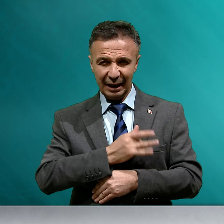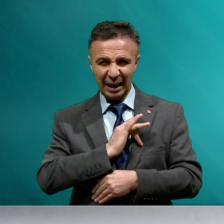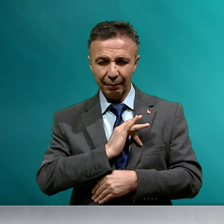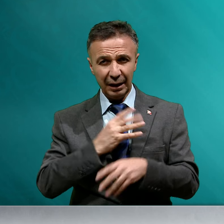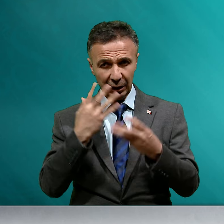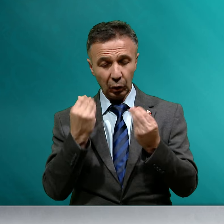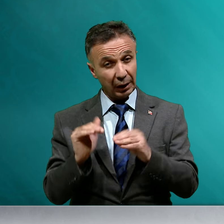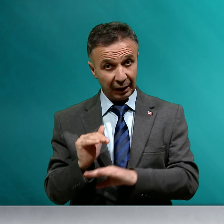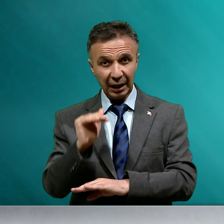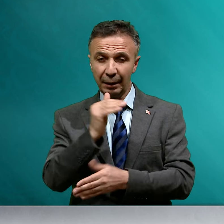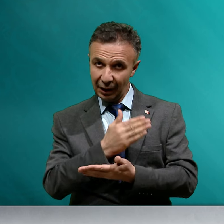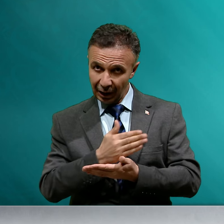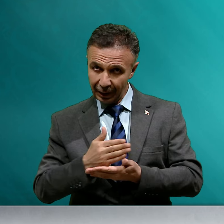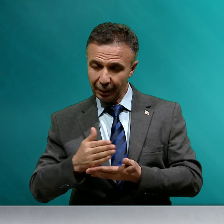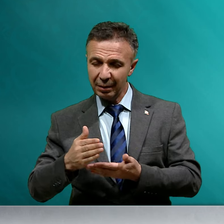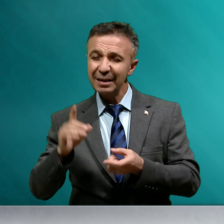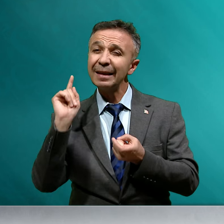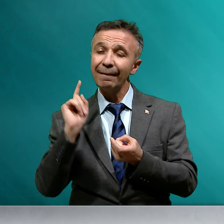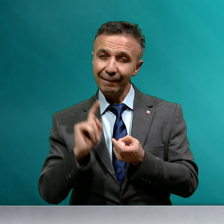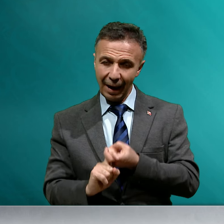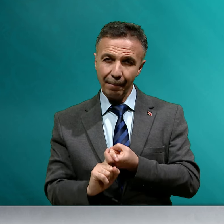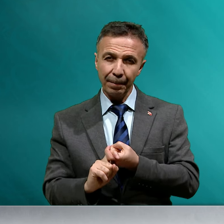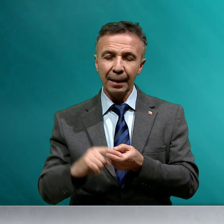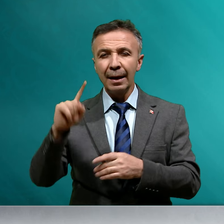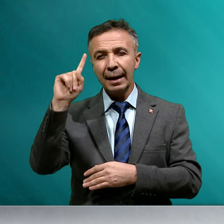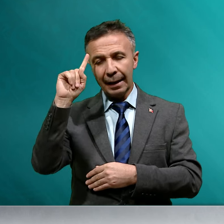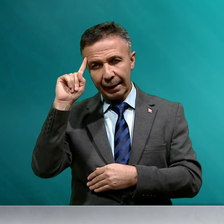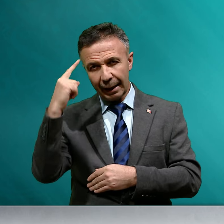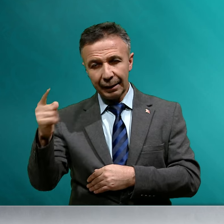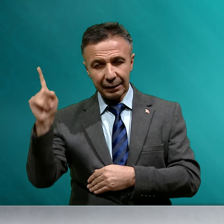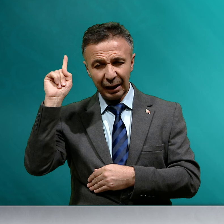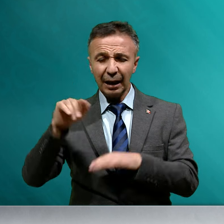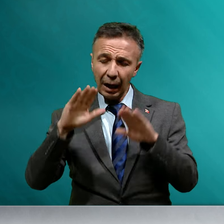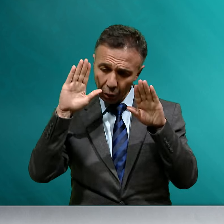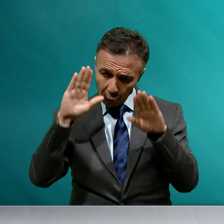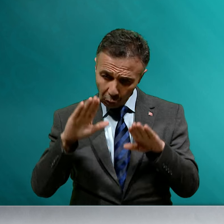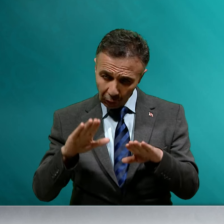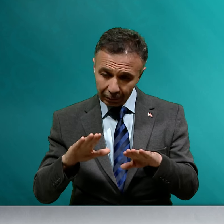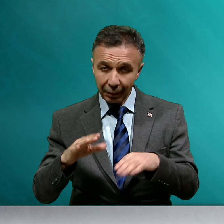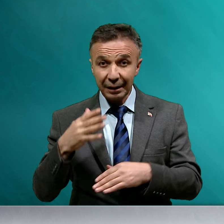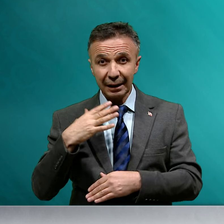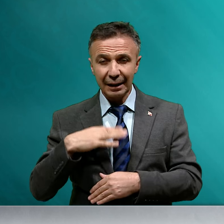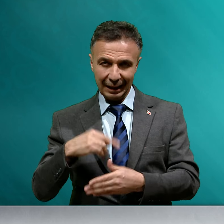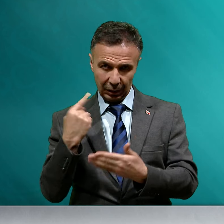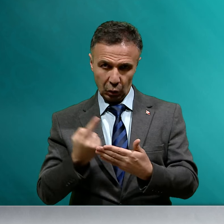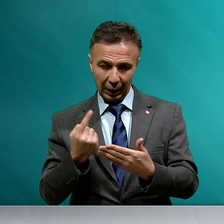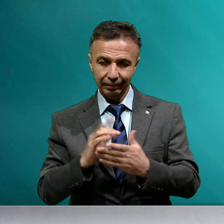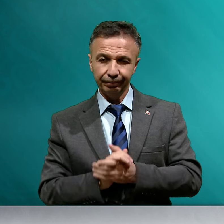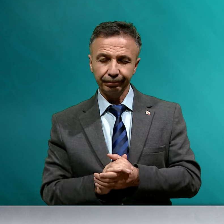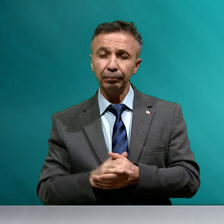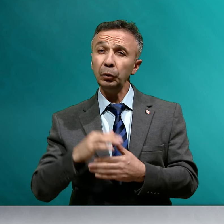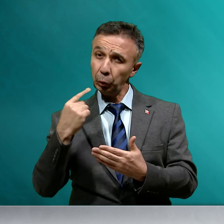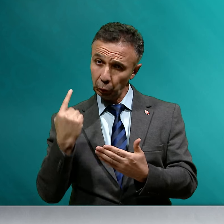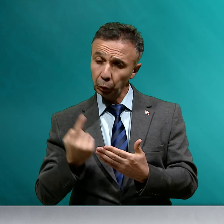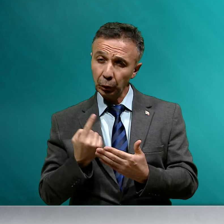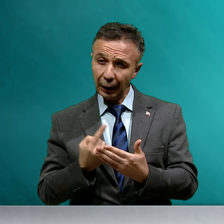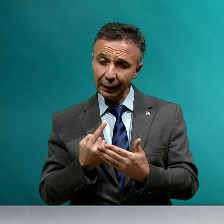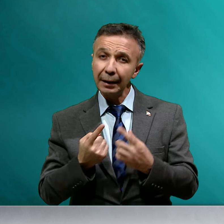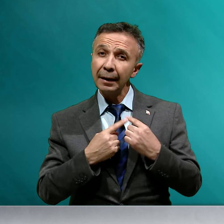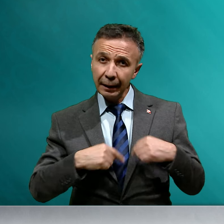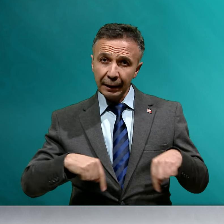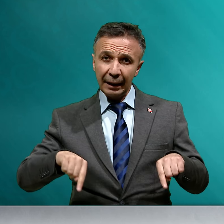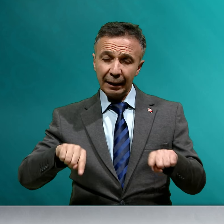sadık kalmamızı ve yalnız Allah'a kulluk etmemizi ister. Kur'an